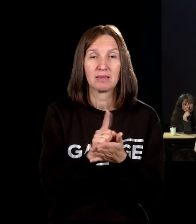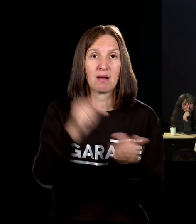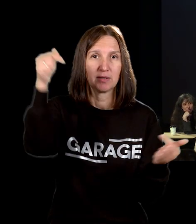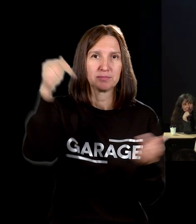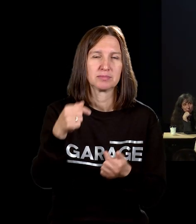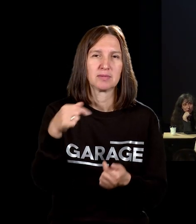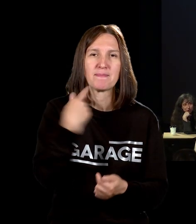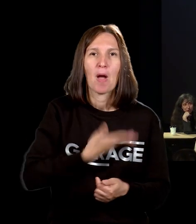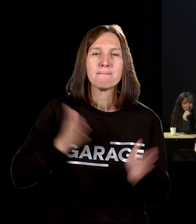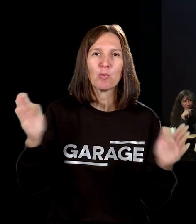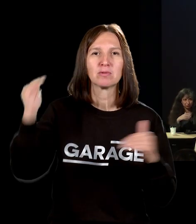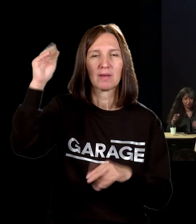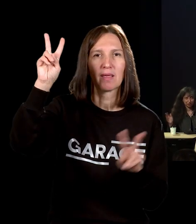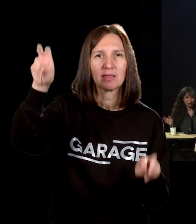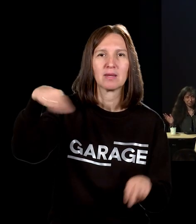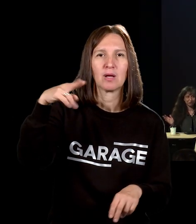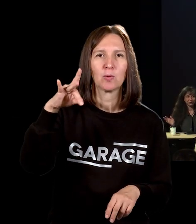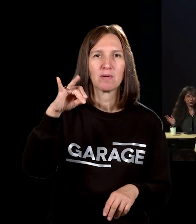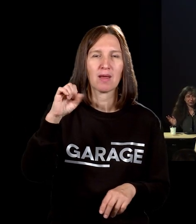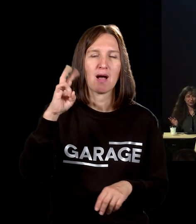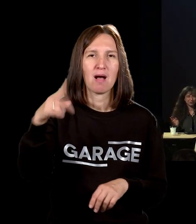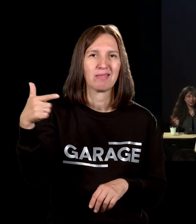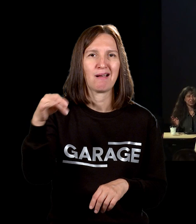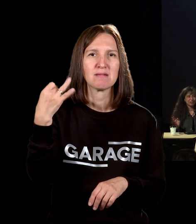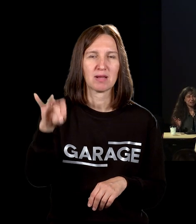портрет Дориана Грея в последнем, в финале романа,